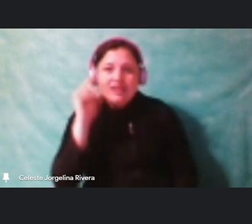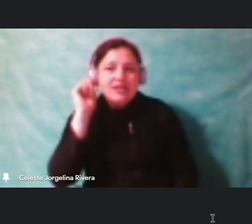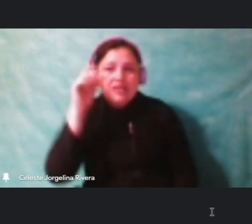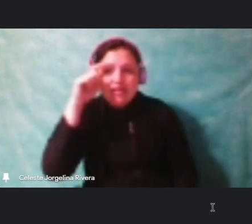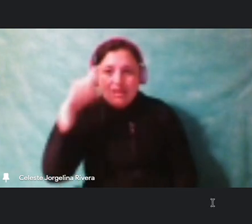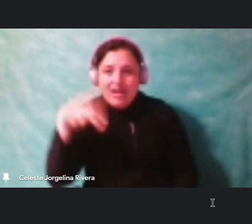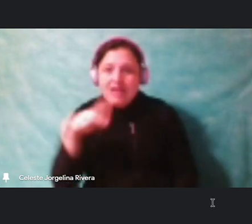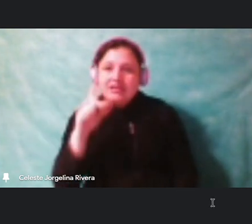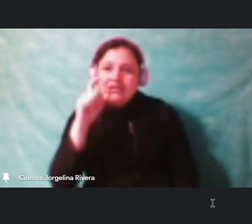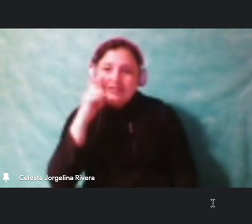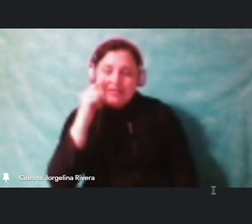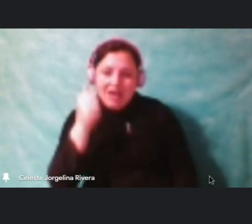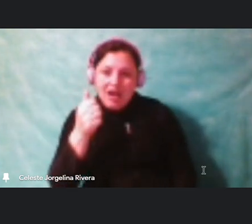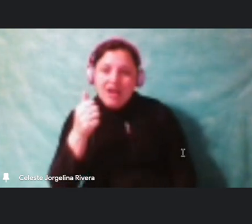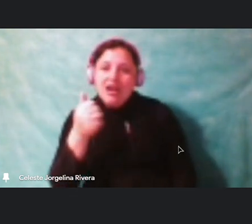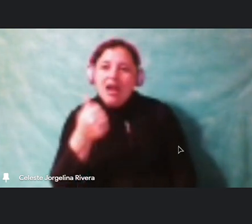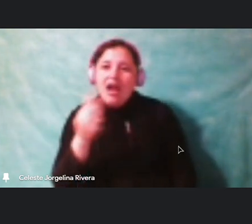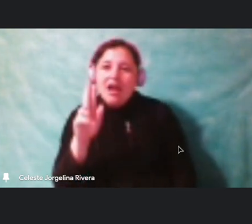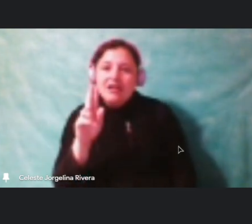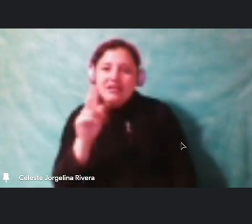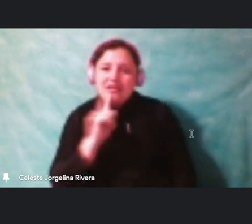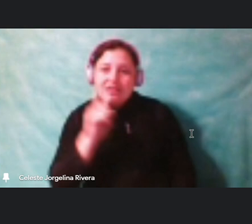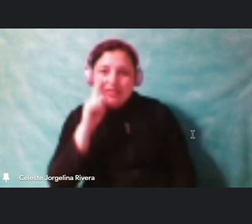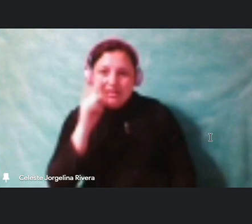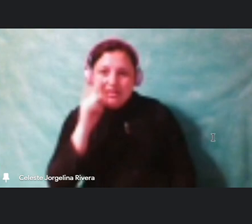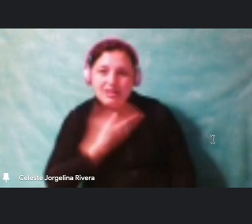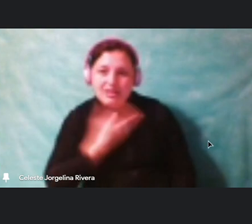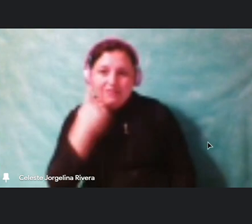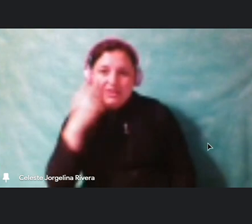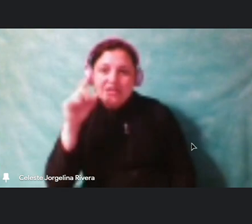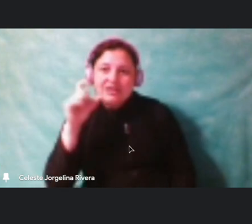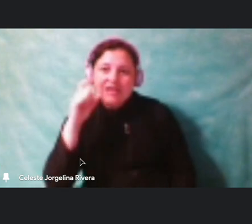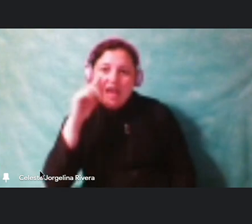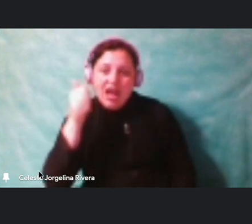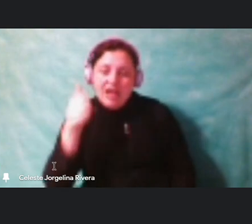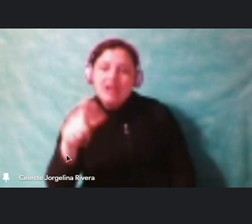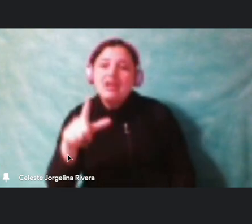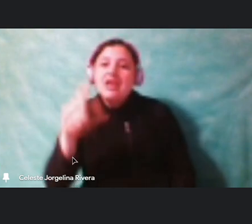Esta publicación está enfocada sobre...